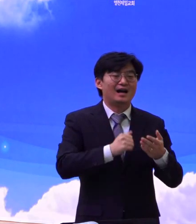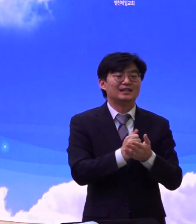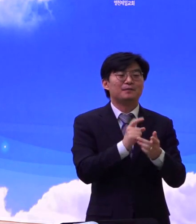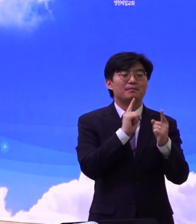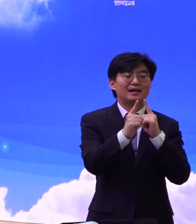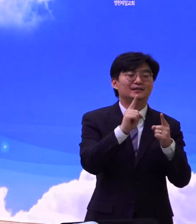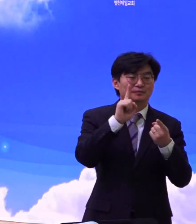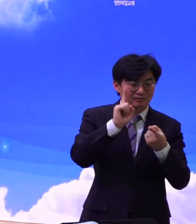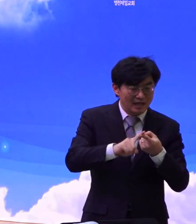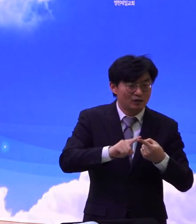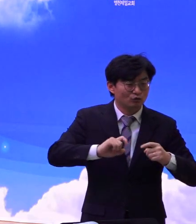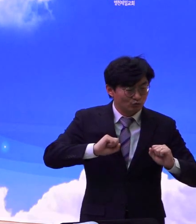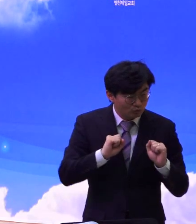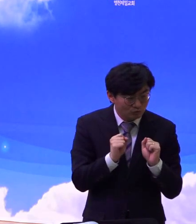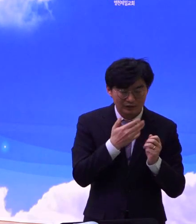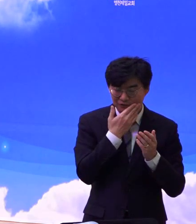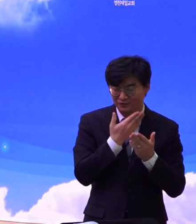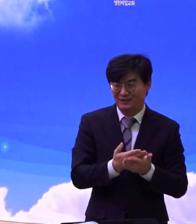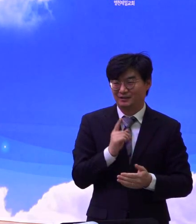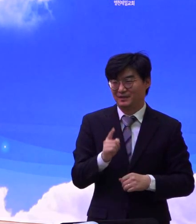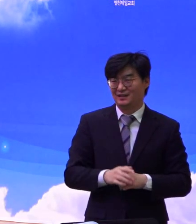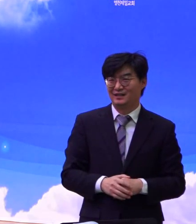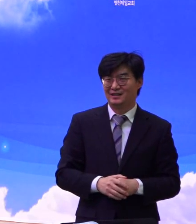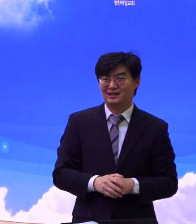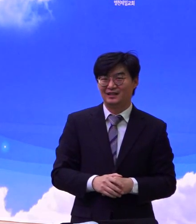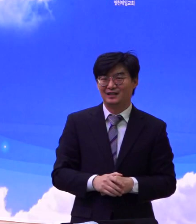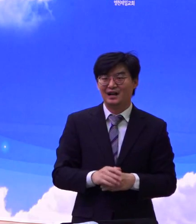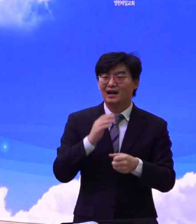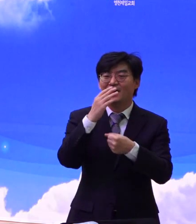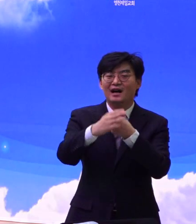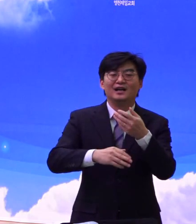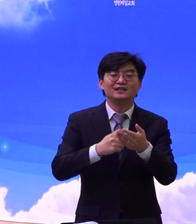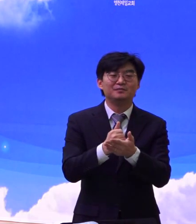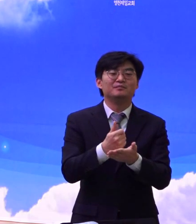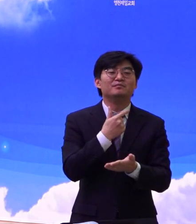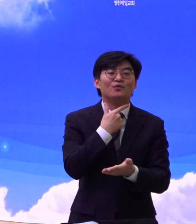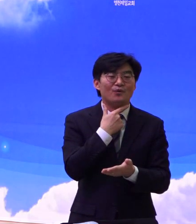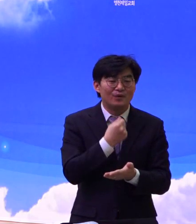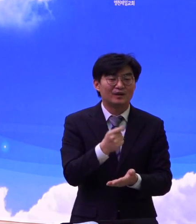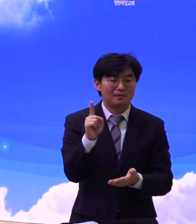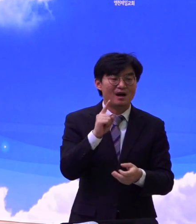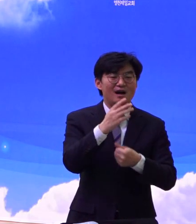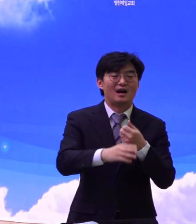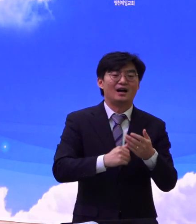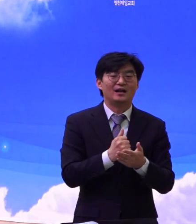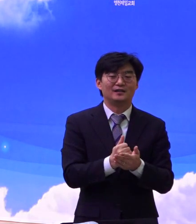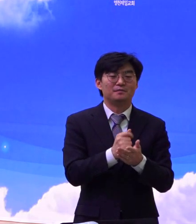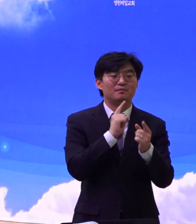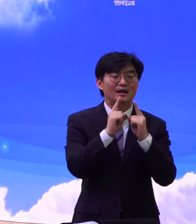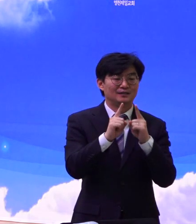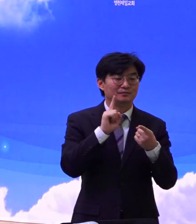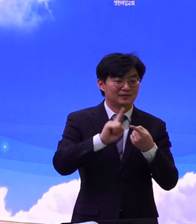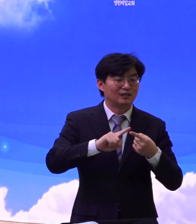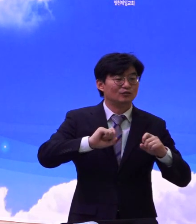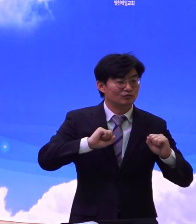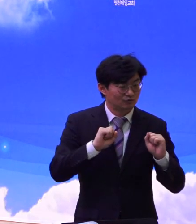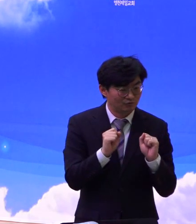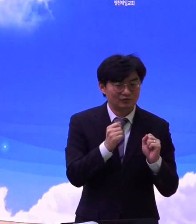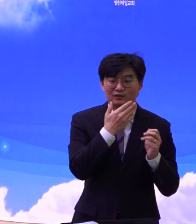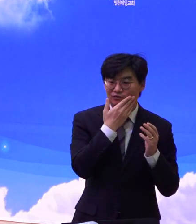동안이나 하나님 대신 숭배받았던 그 노조각, 느수단을 산산히 부숴버렸습니다.